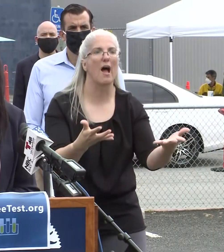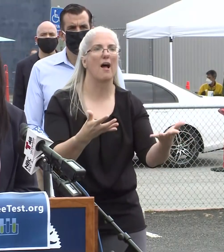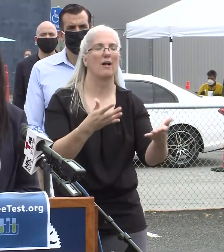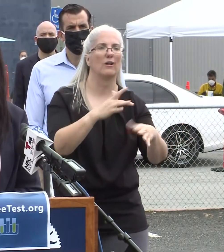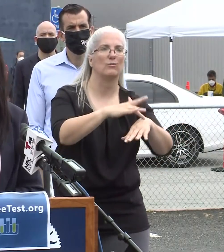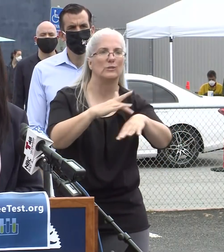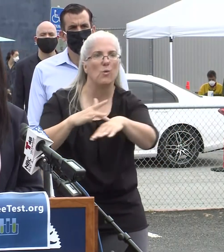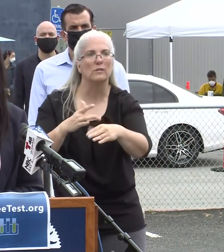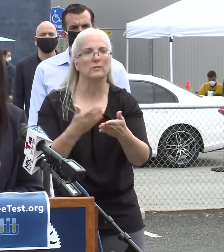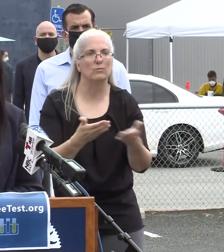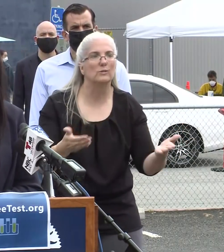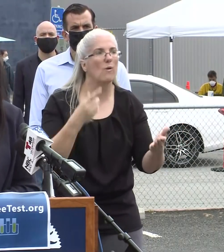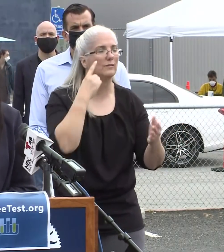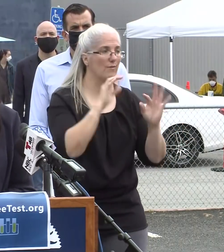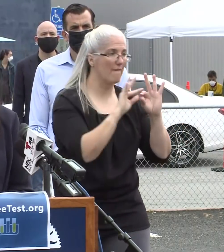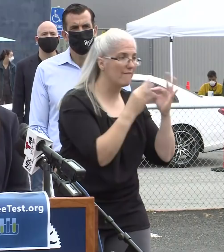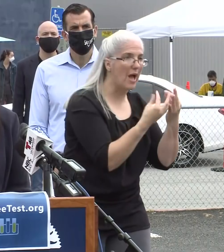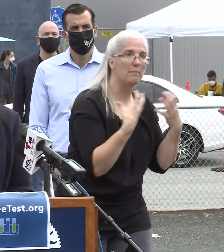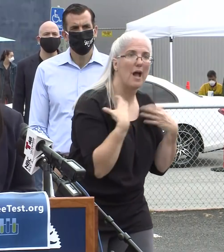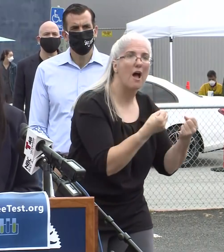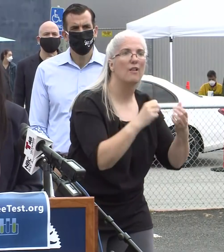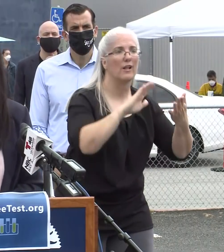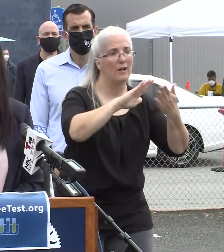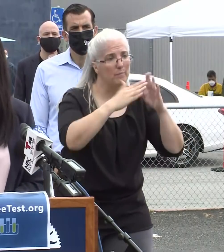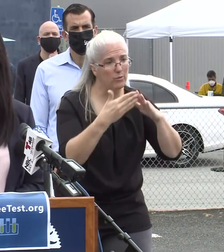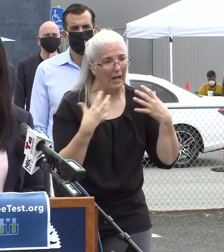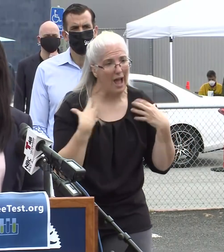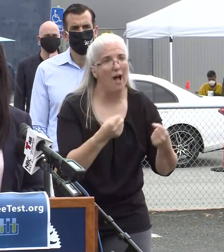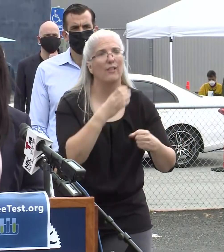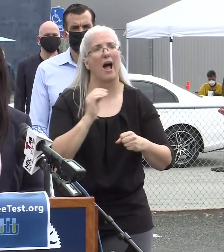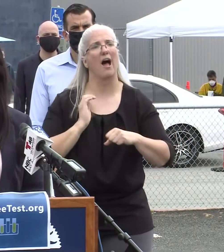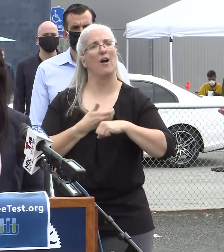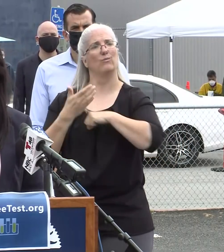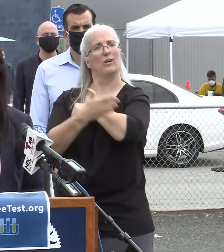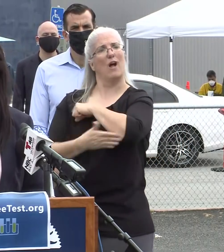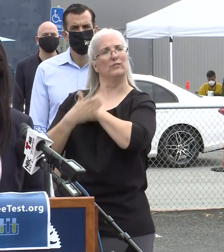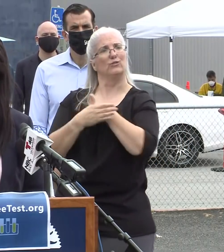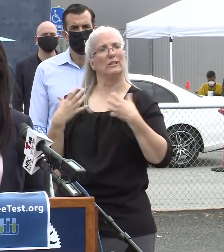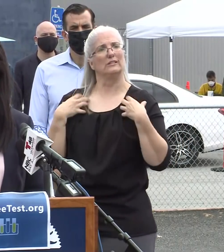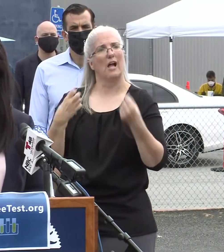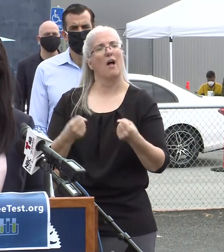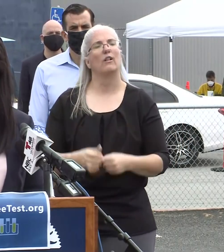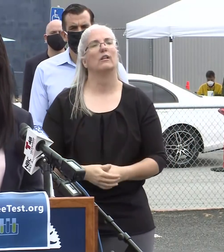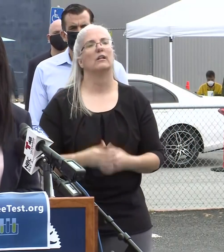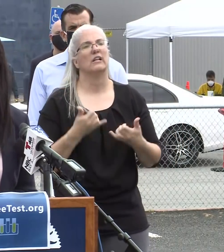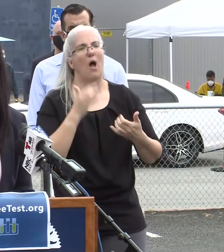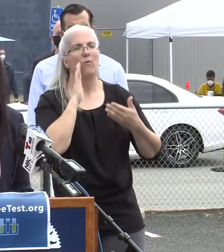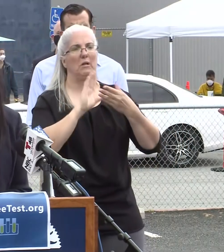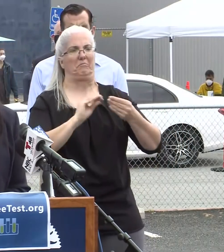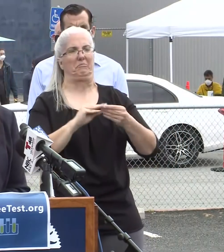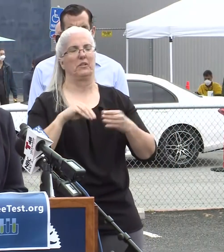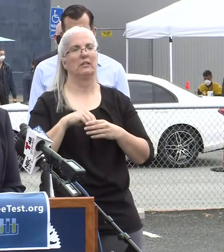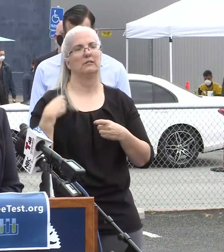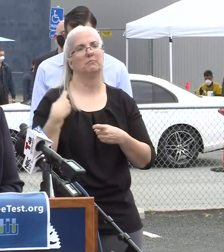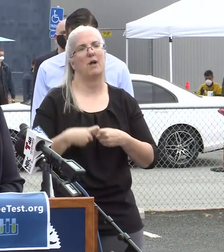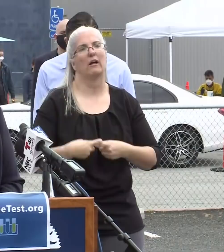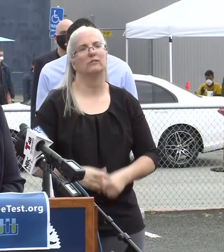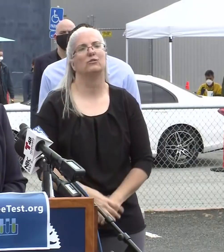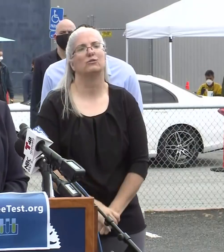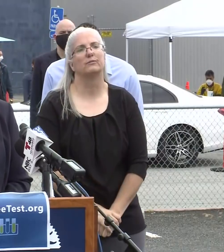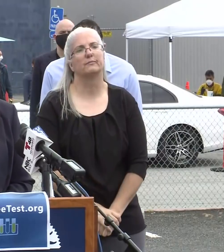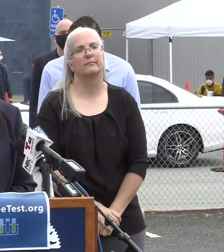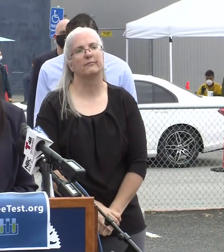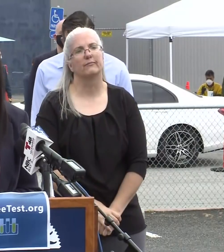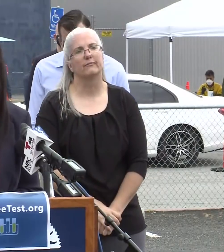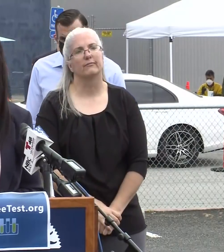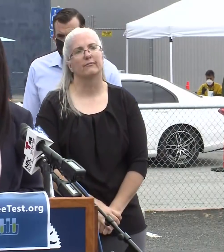community, city, and county remains healthy. Unas cuantas palabras en español porque creo que es sumamente importante que